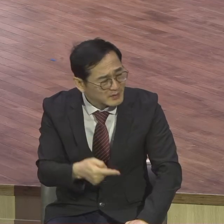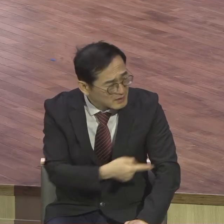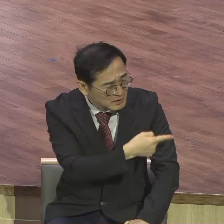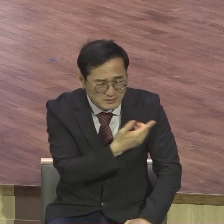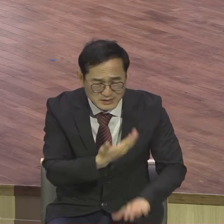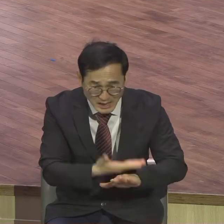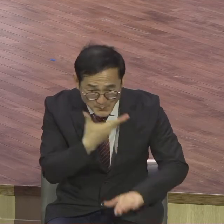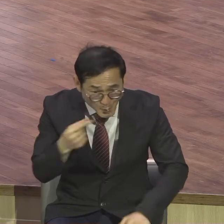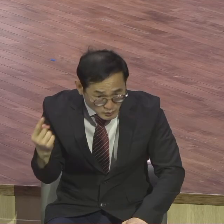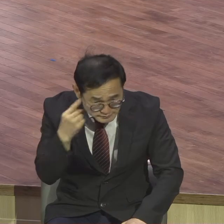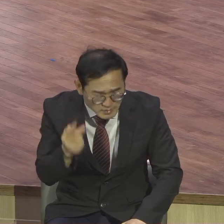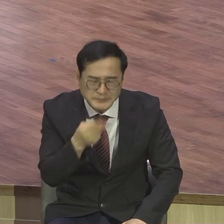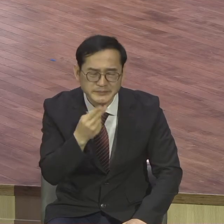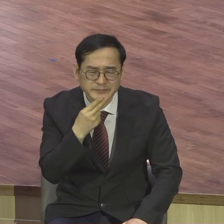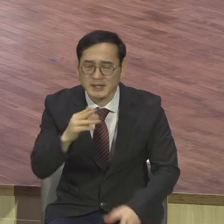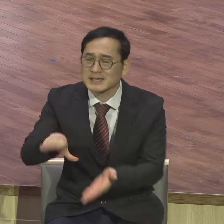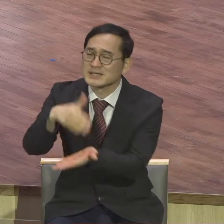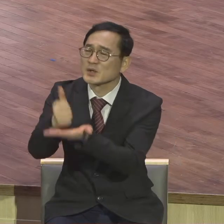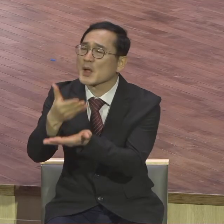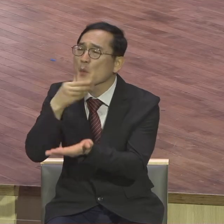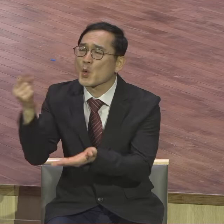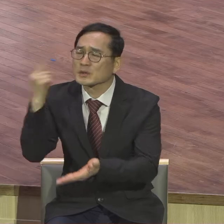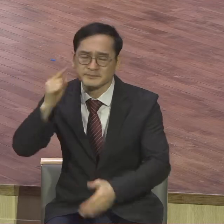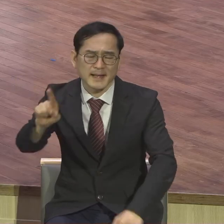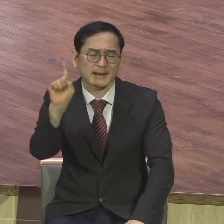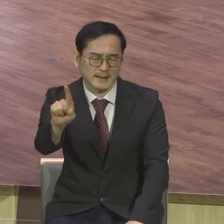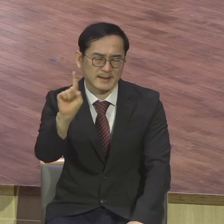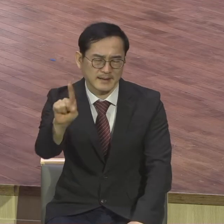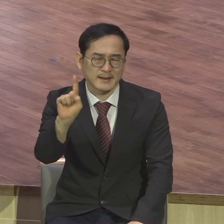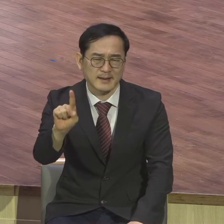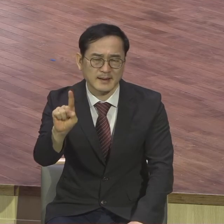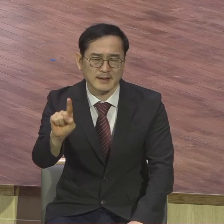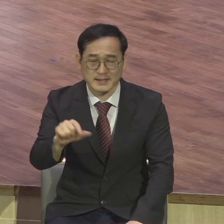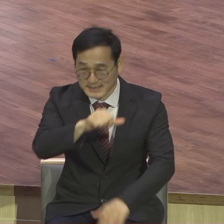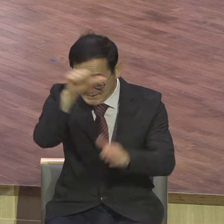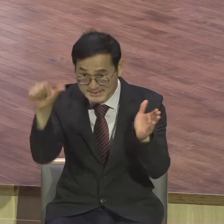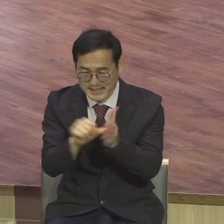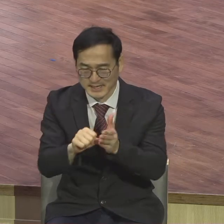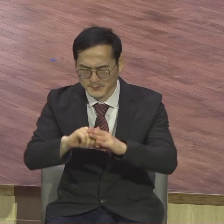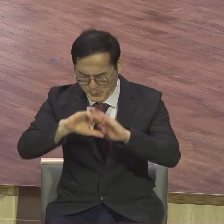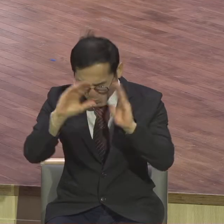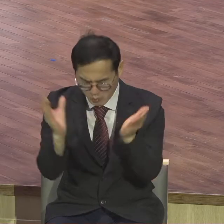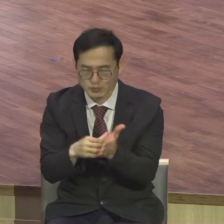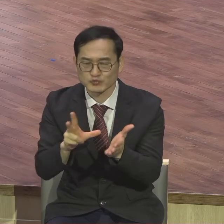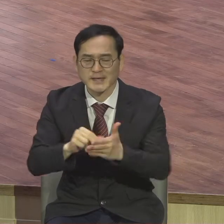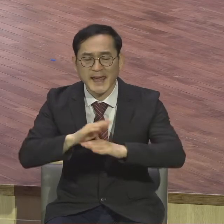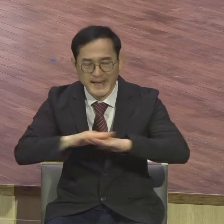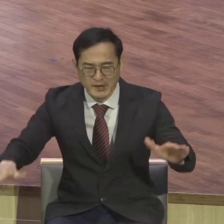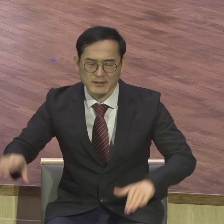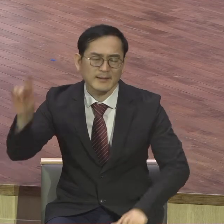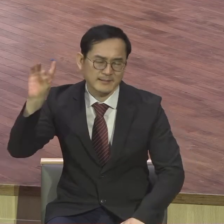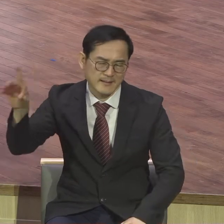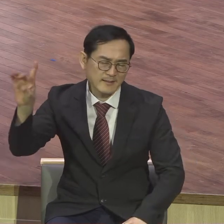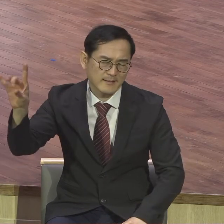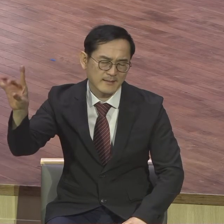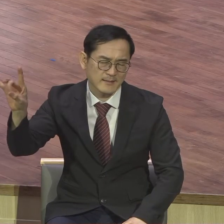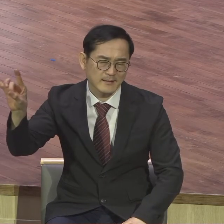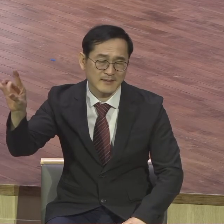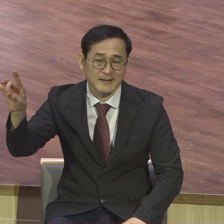오늘 제목처럼 뭐요? 그리스도의 복음만이 인생 모든 문제를 해결하는 절대 복음이다.